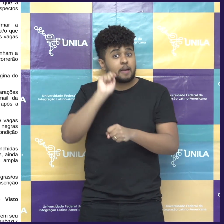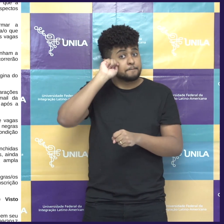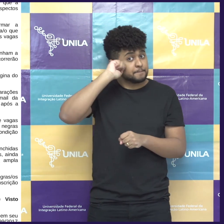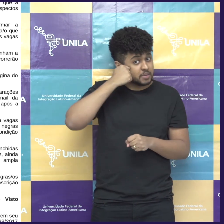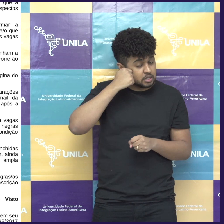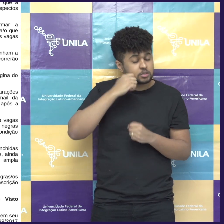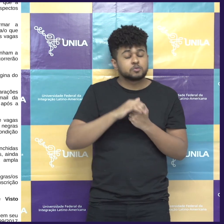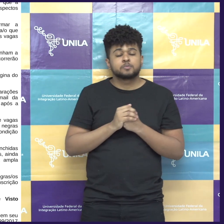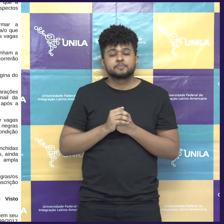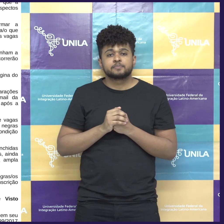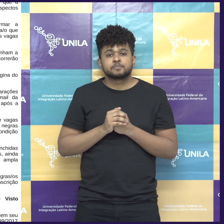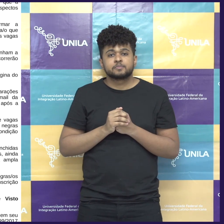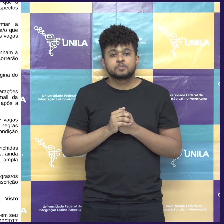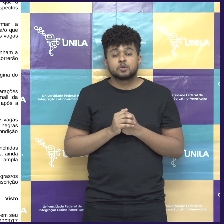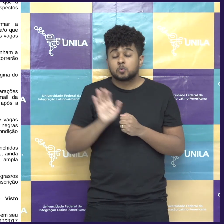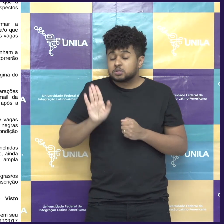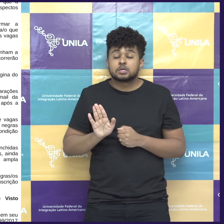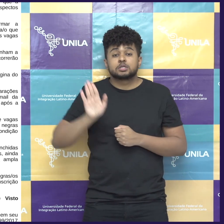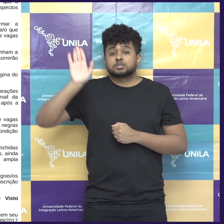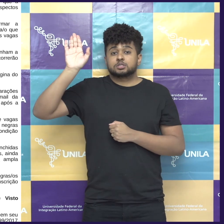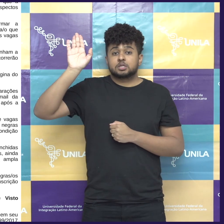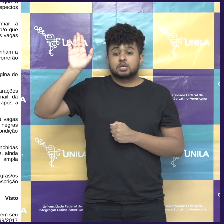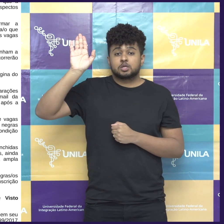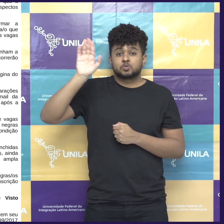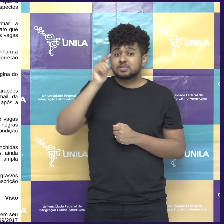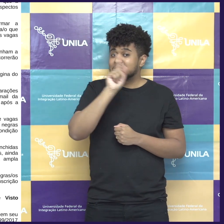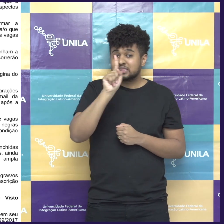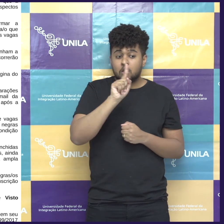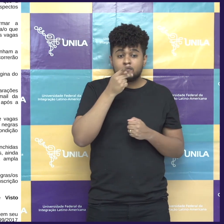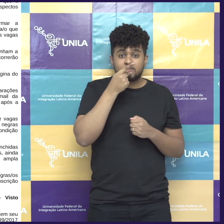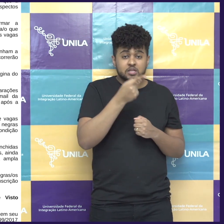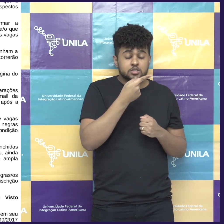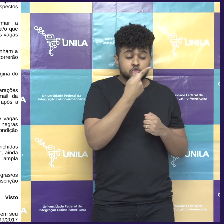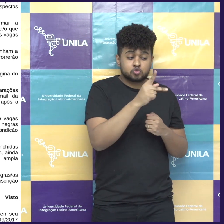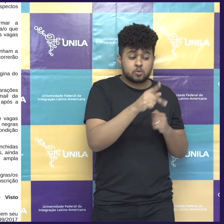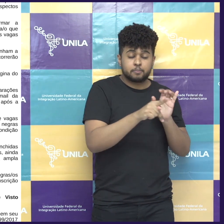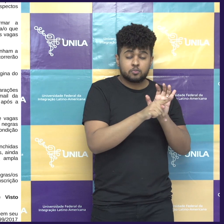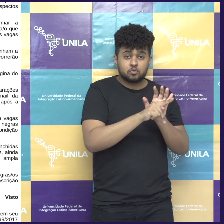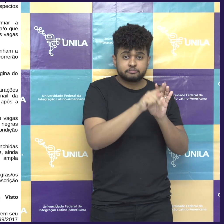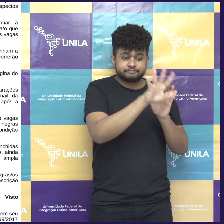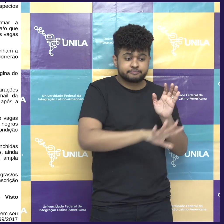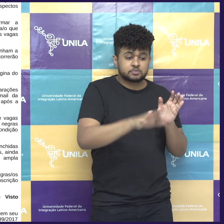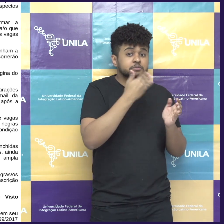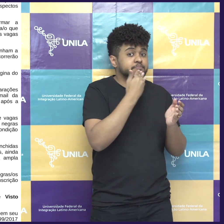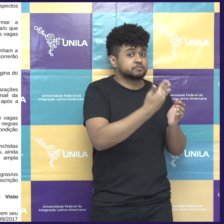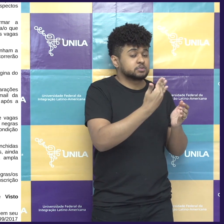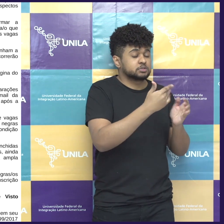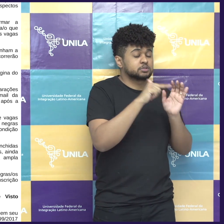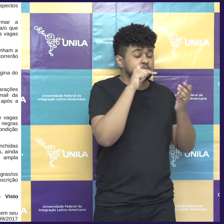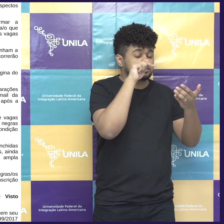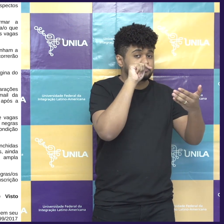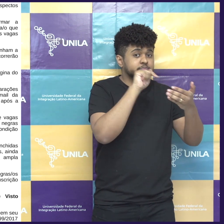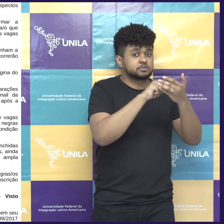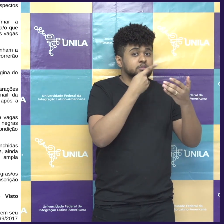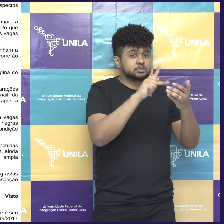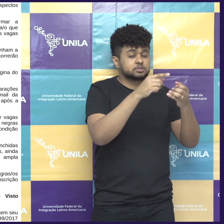negros, os candidatos que não declararem a sua condição no requerimento de inscrição deste processo